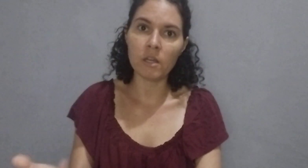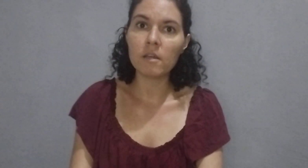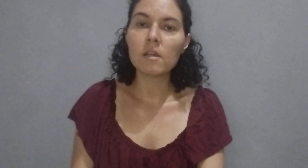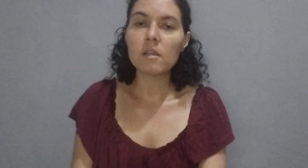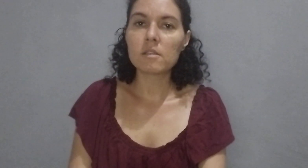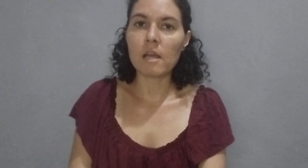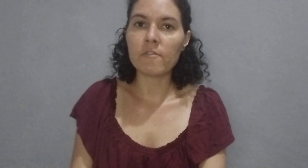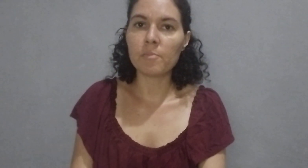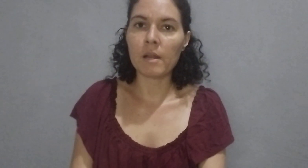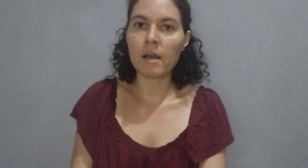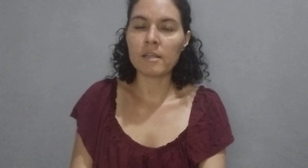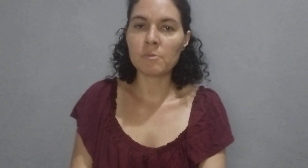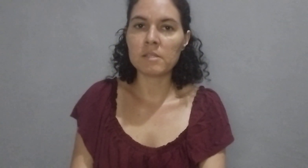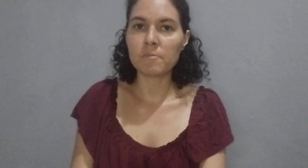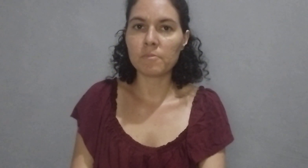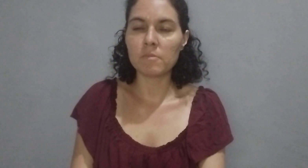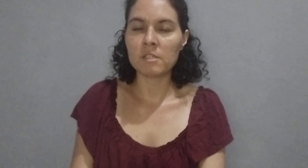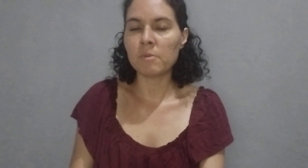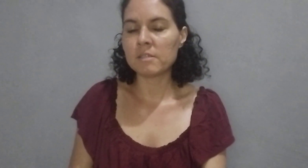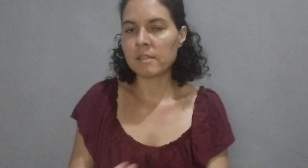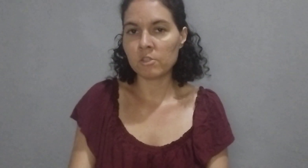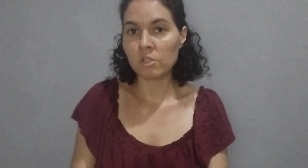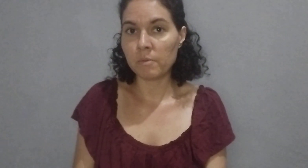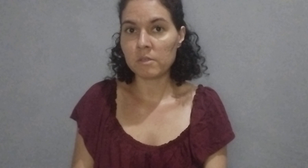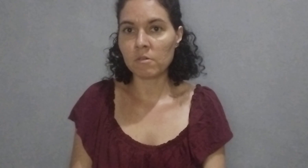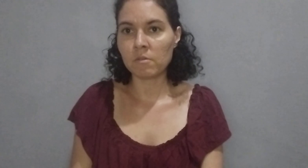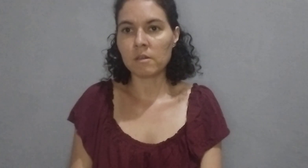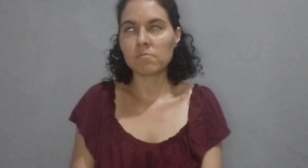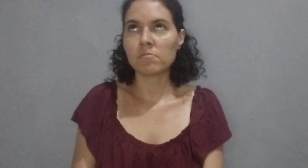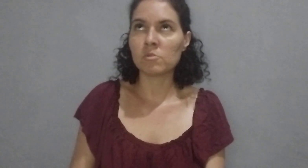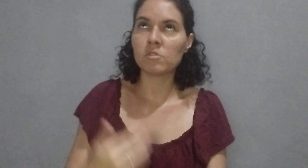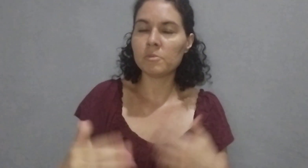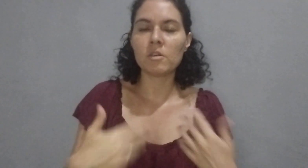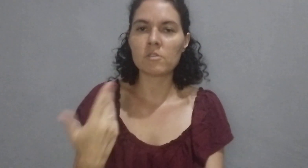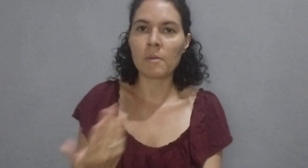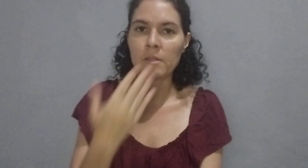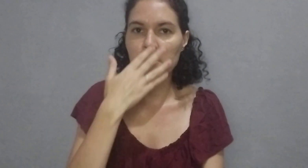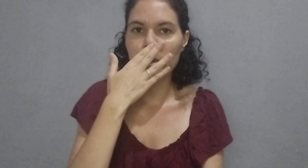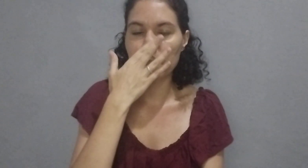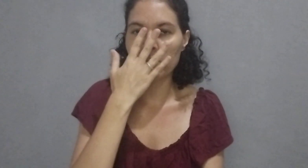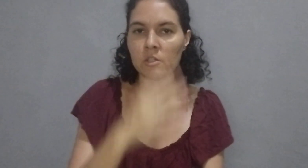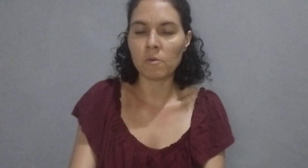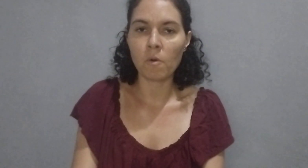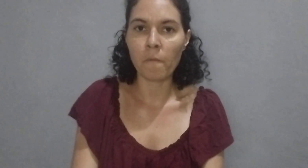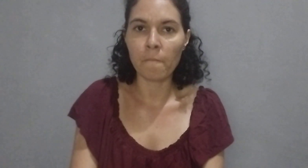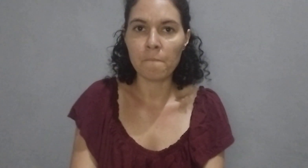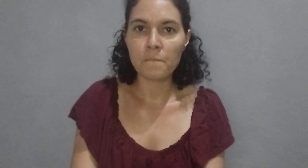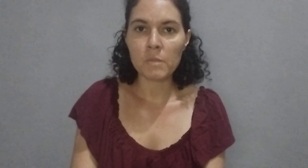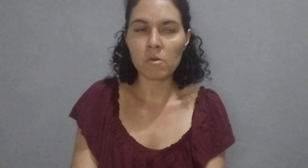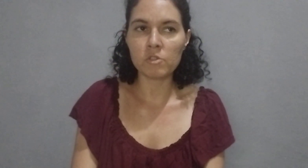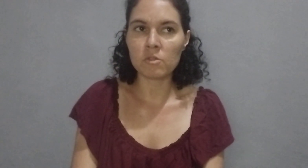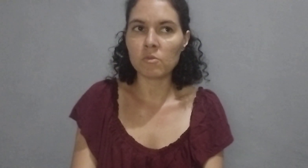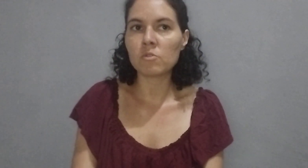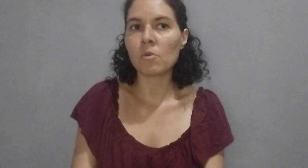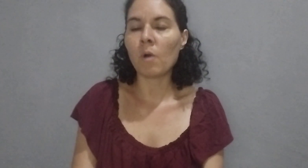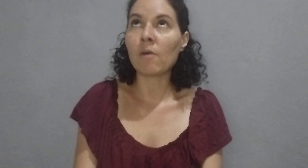simbologia serve para explicitar de que pessoa, o tipo de relacionamento, né, que eles tinham com Jesus, ou